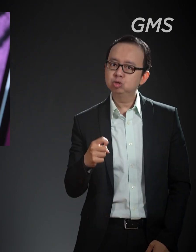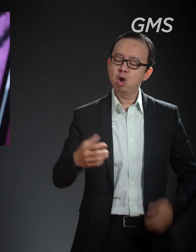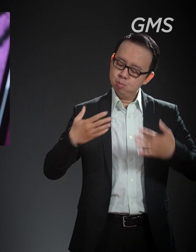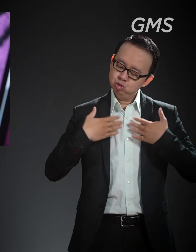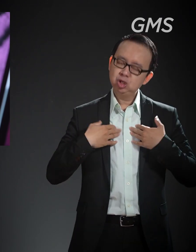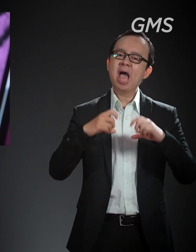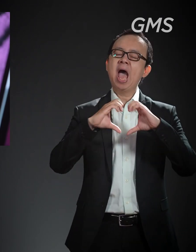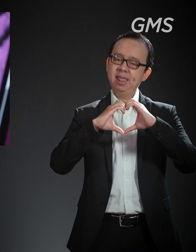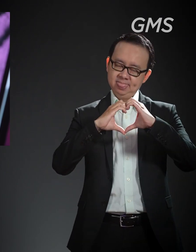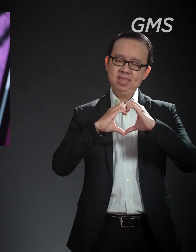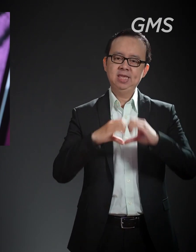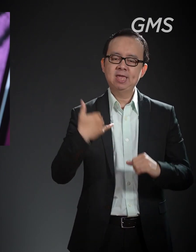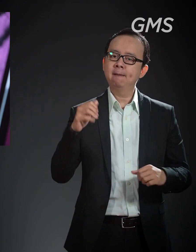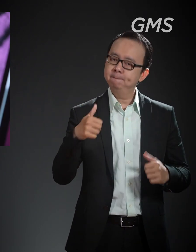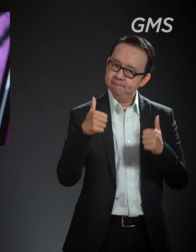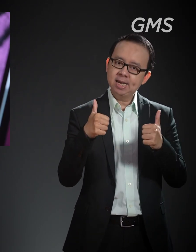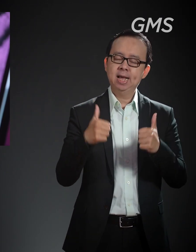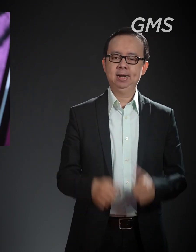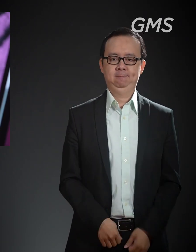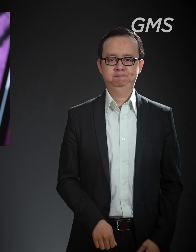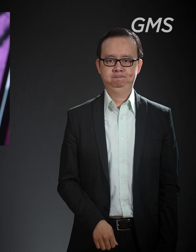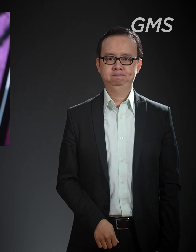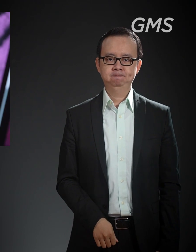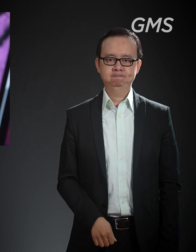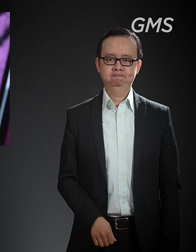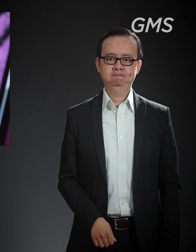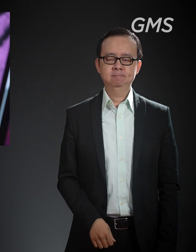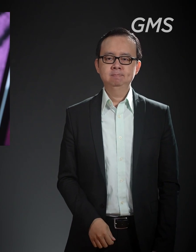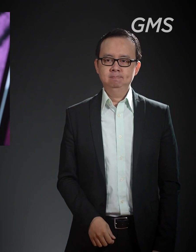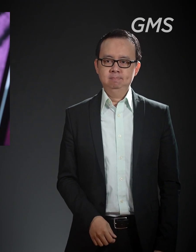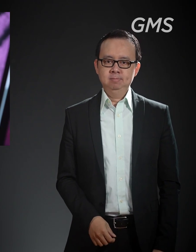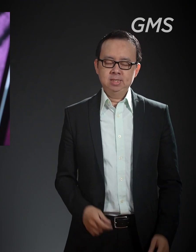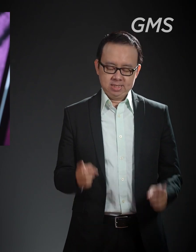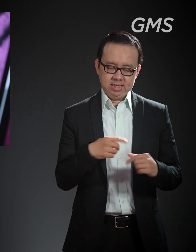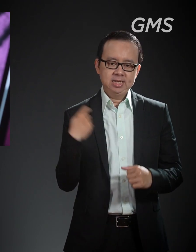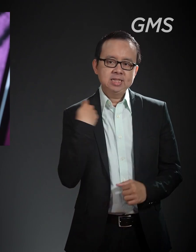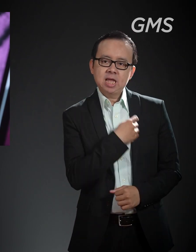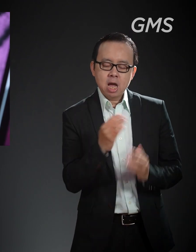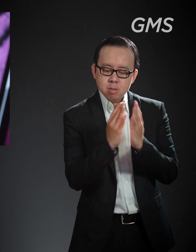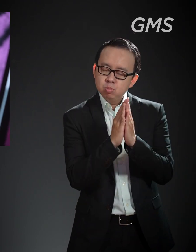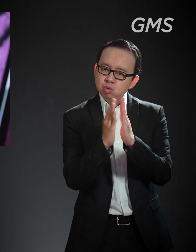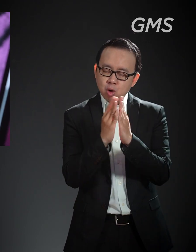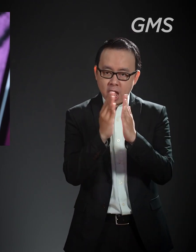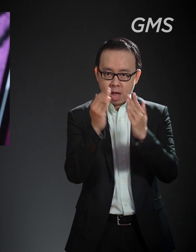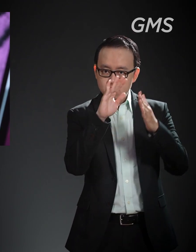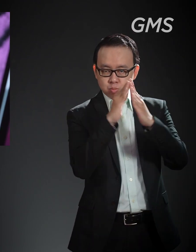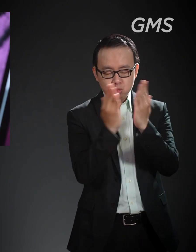punya hati yang benar. Karena itu mari kita simak sama-sama di 2 Korintus pasal yang ke-8.